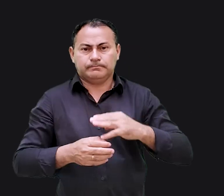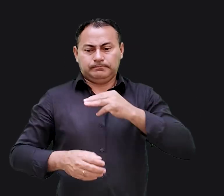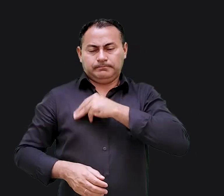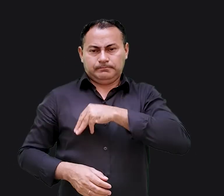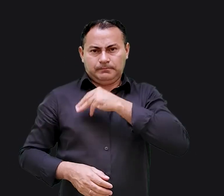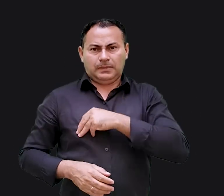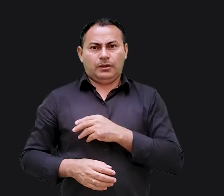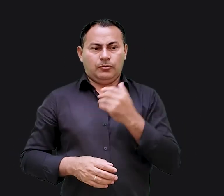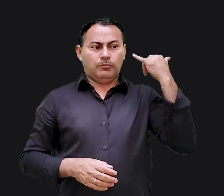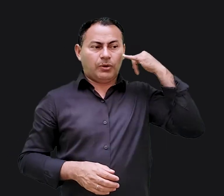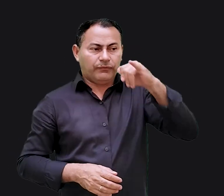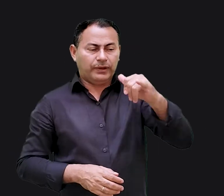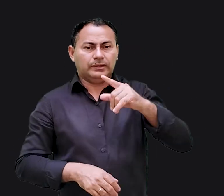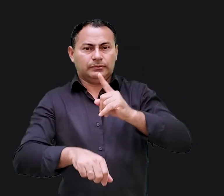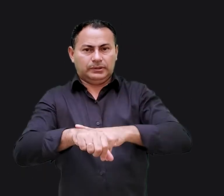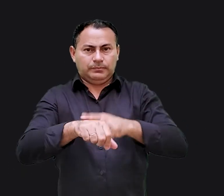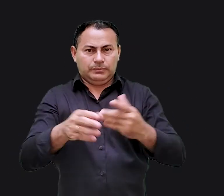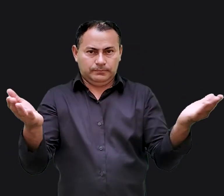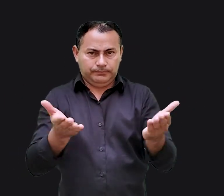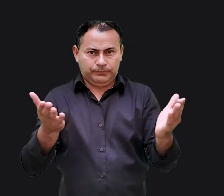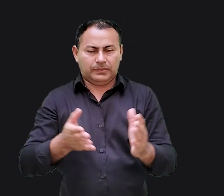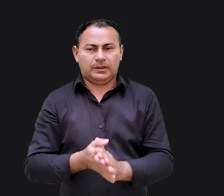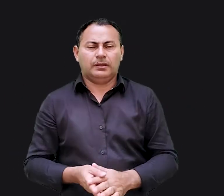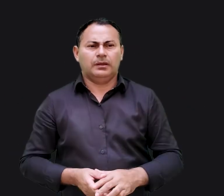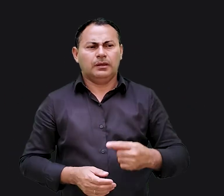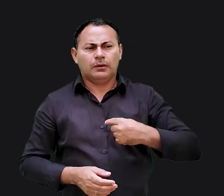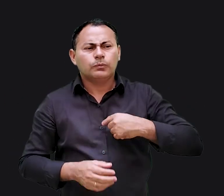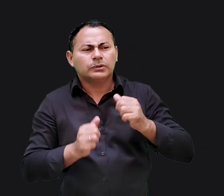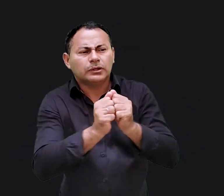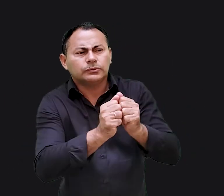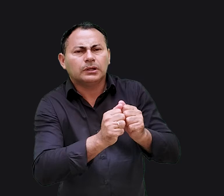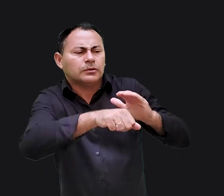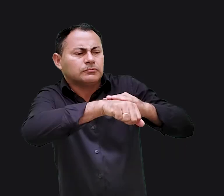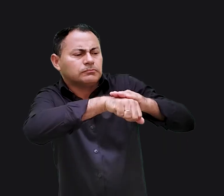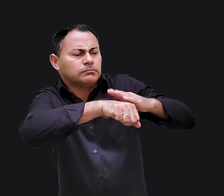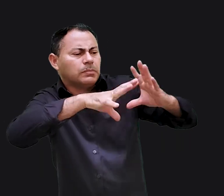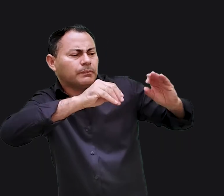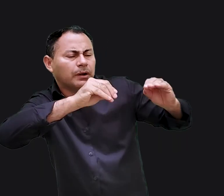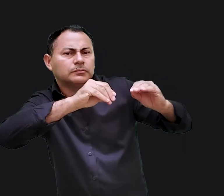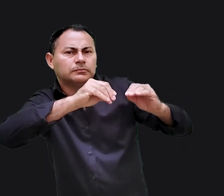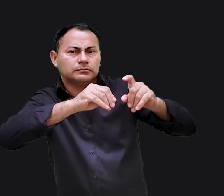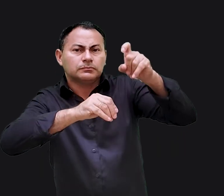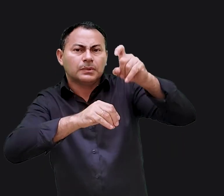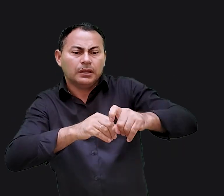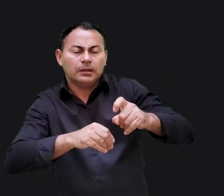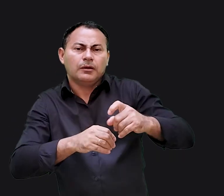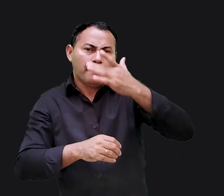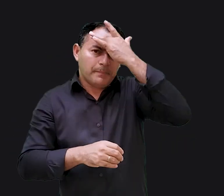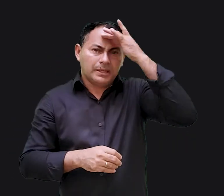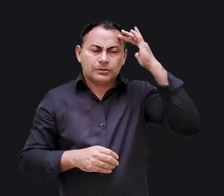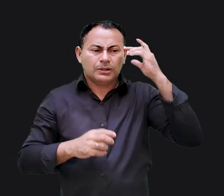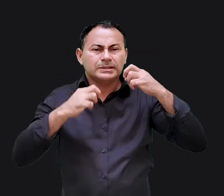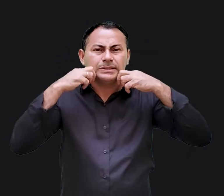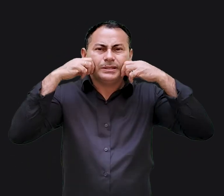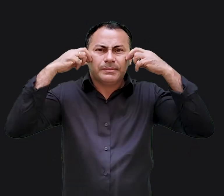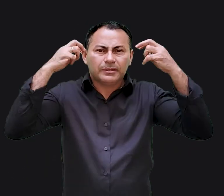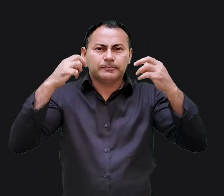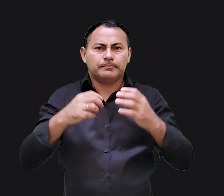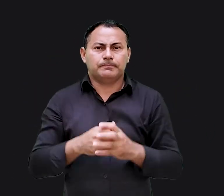realmente, um profeta dos tempos modernos. Comentávamos o fato de ambos sermos pessoas tímidas.